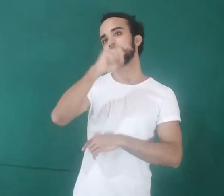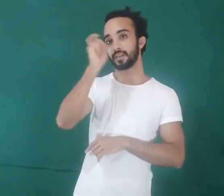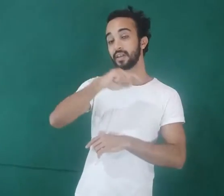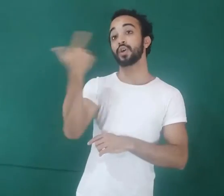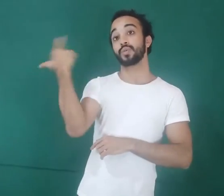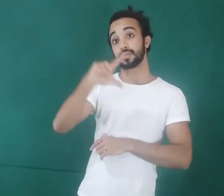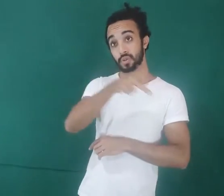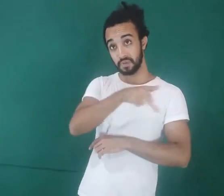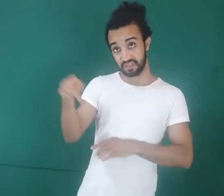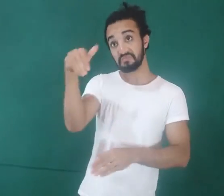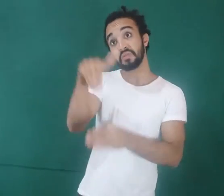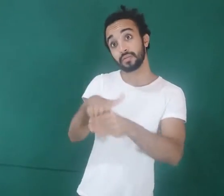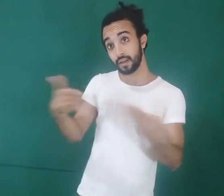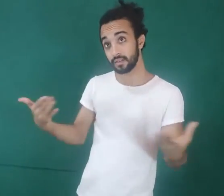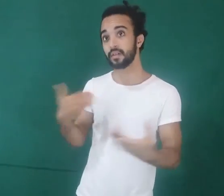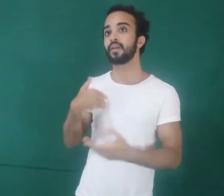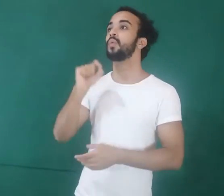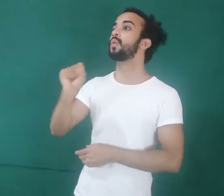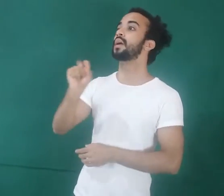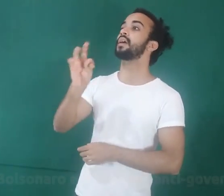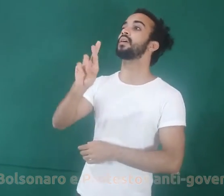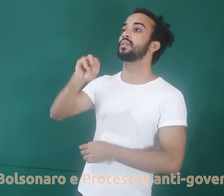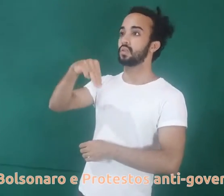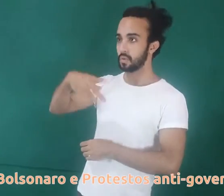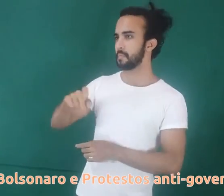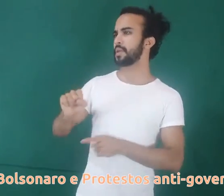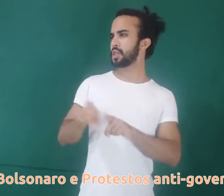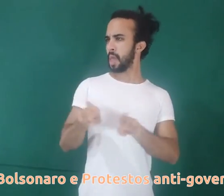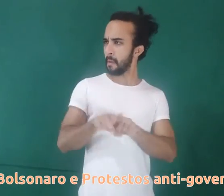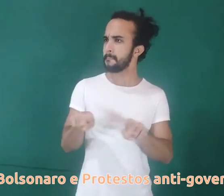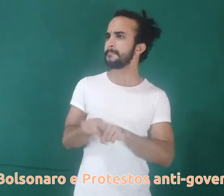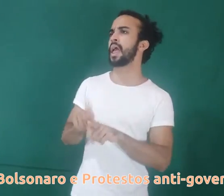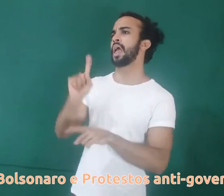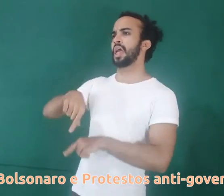fake news. E ele venceu tudo isso aí e está fazendo um excelente